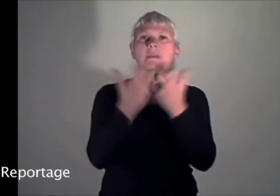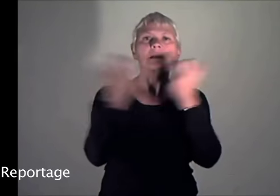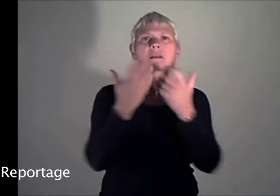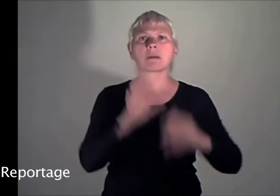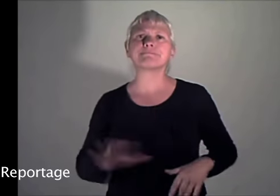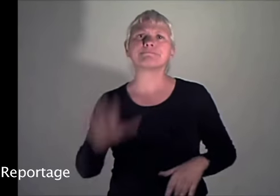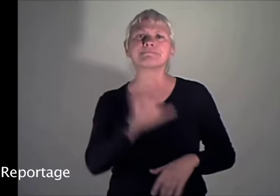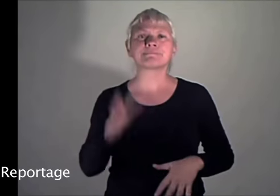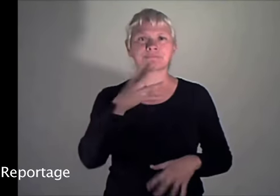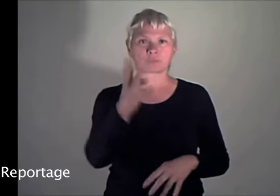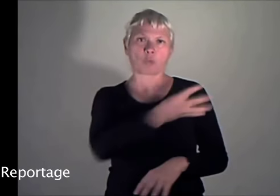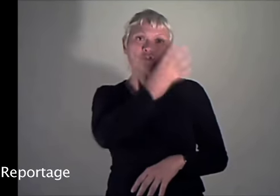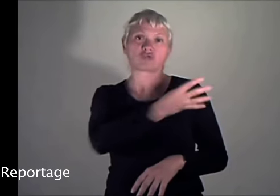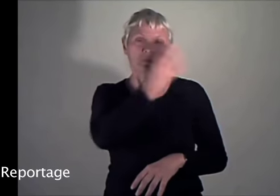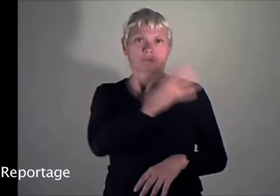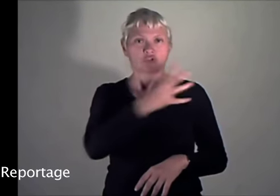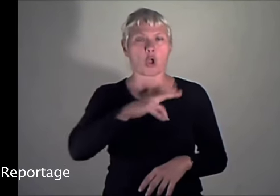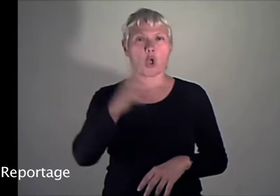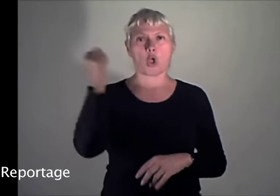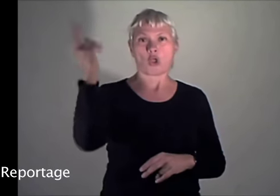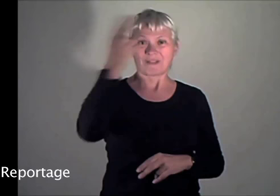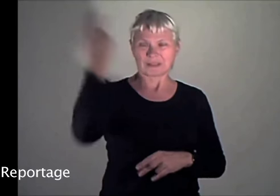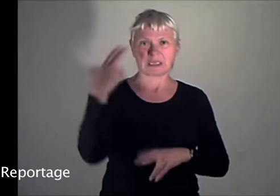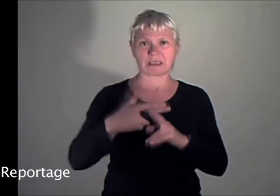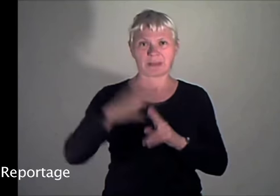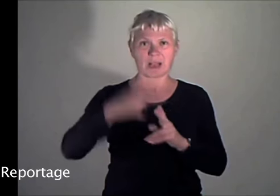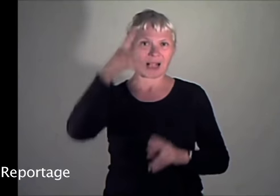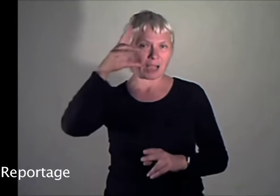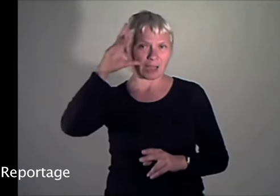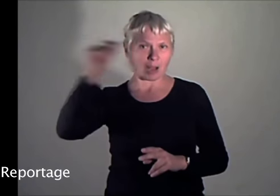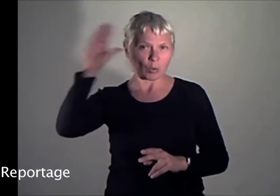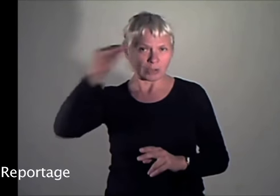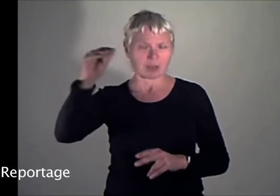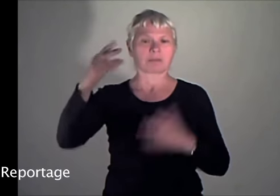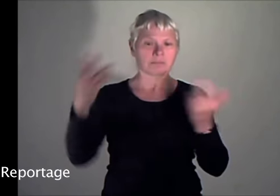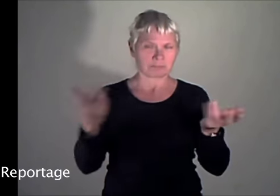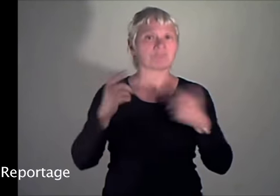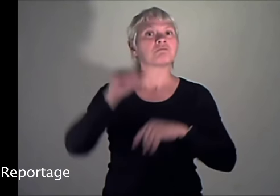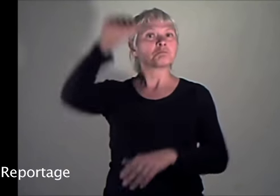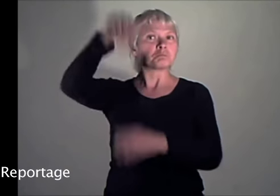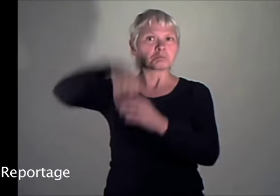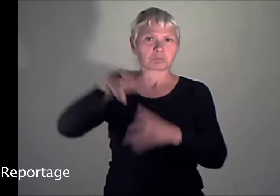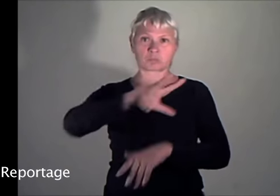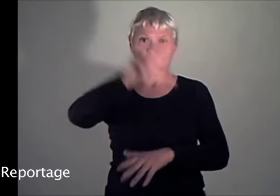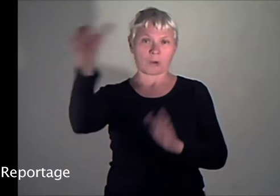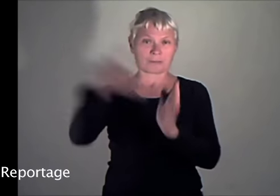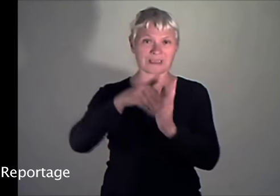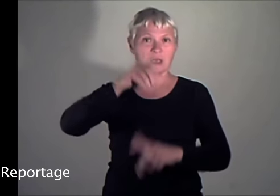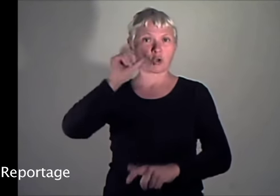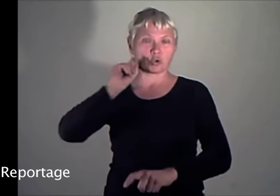même, il y a des avancées. Par exemple, du côté de Washington, il y a une université qui s'appelle Gallaudet, dans laquelle